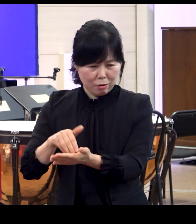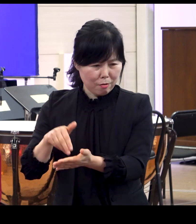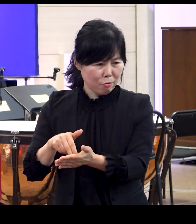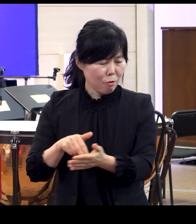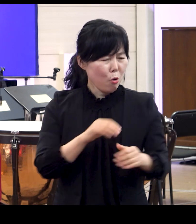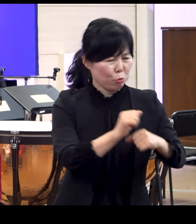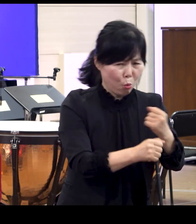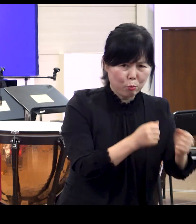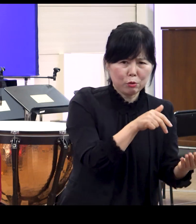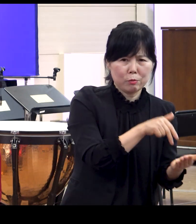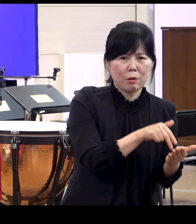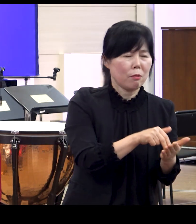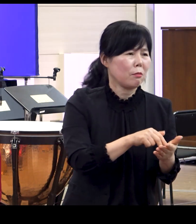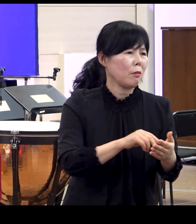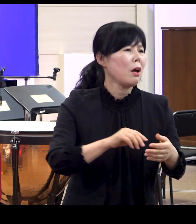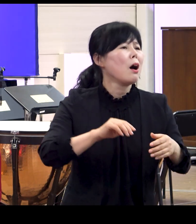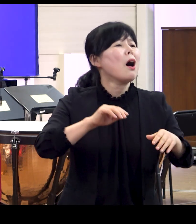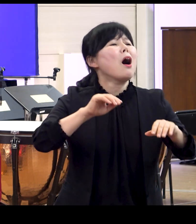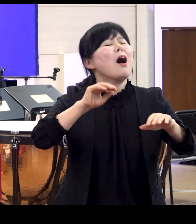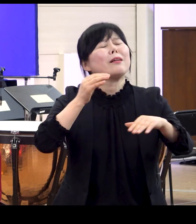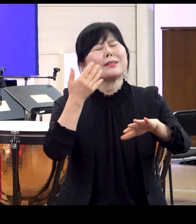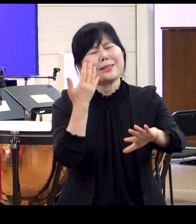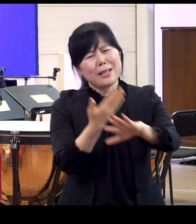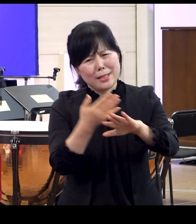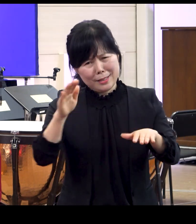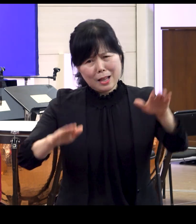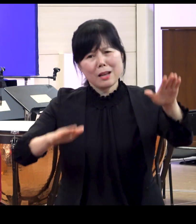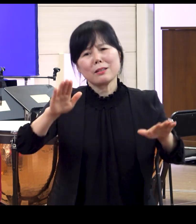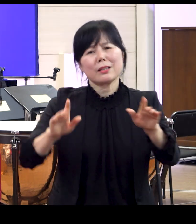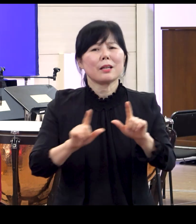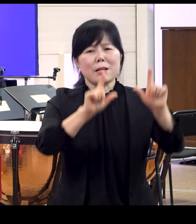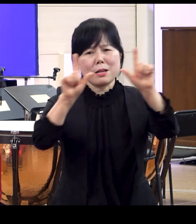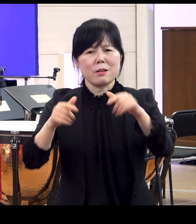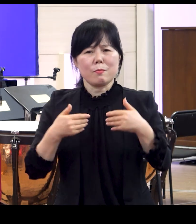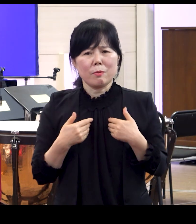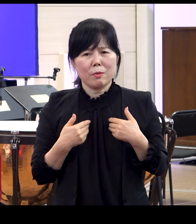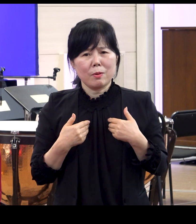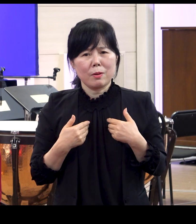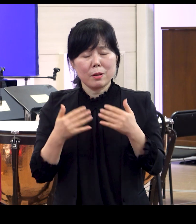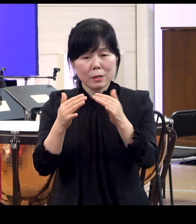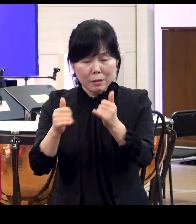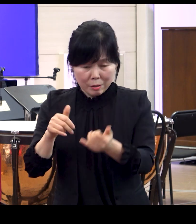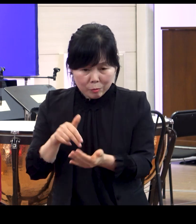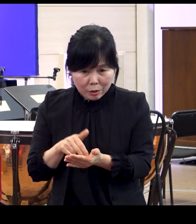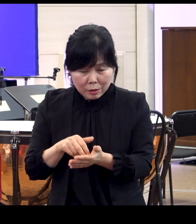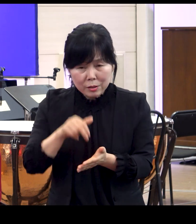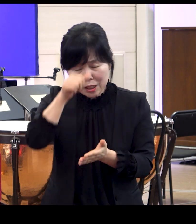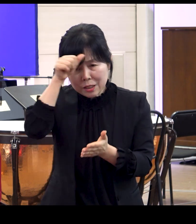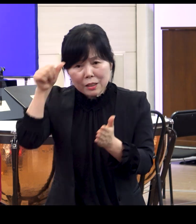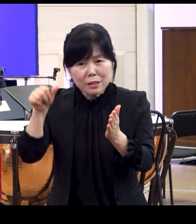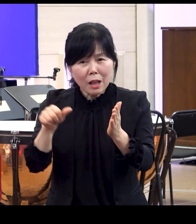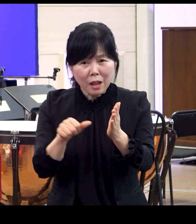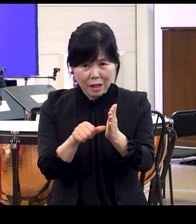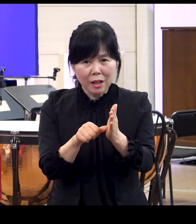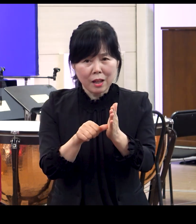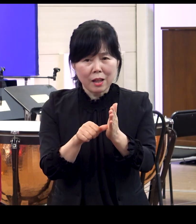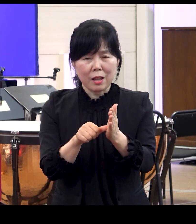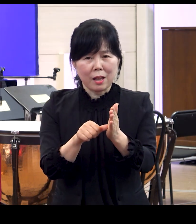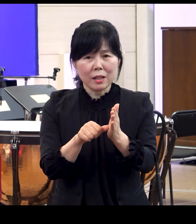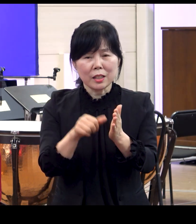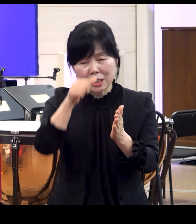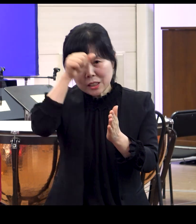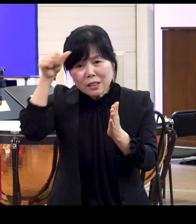한다. 여러분, 인생을 살아가면서 모든 인간에게 주어진 가장